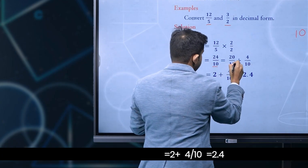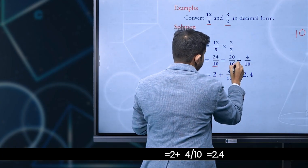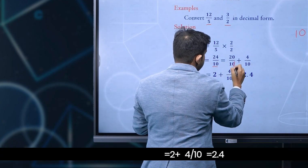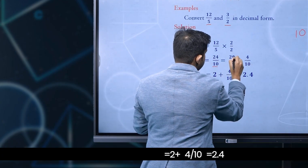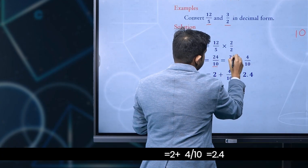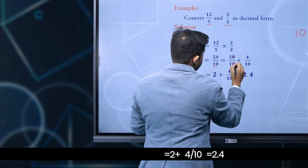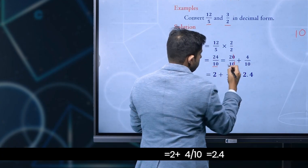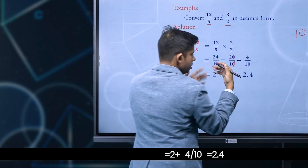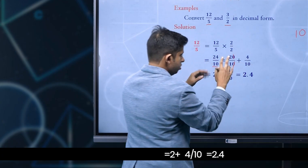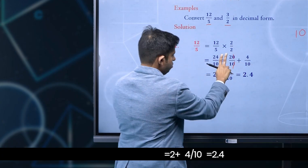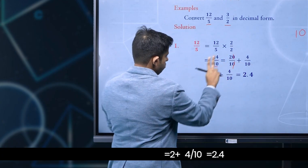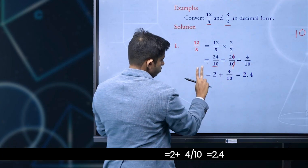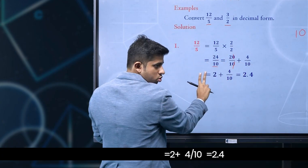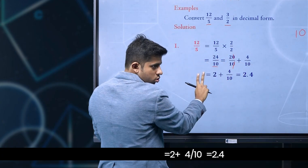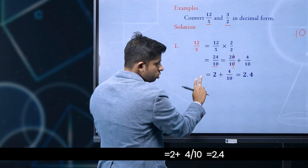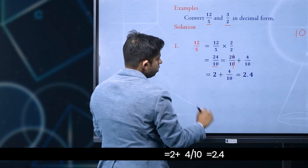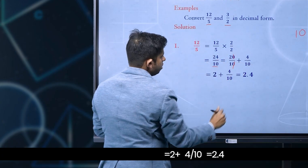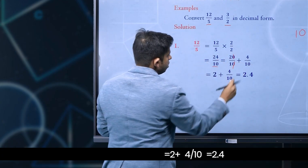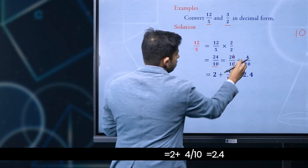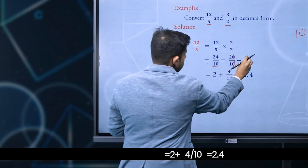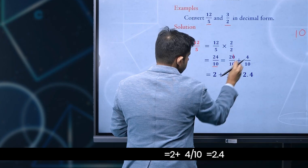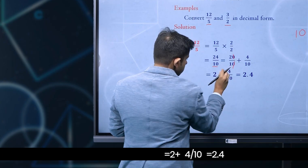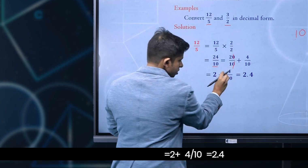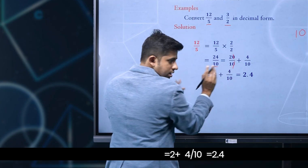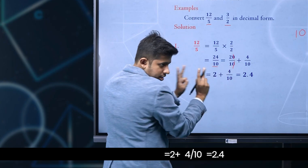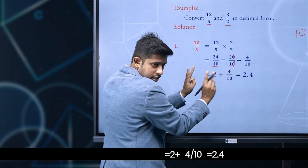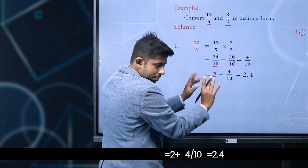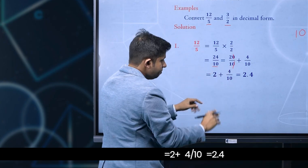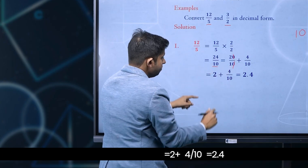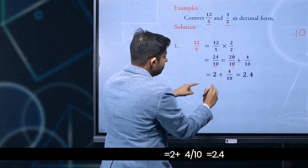बरोबर 2 अधिक 4/10 बरोबर 2.4.